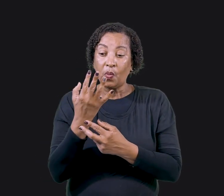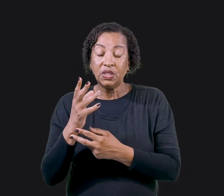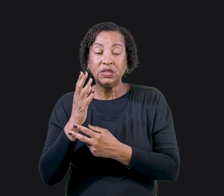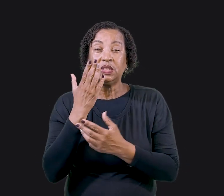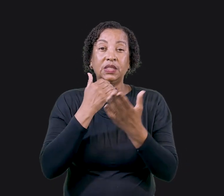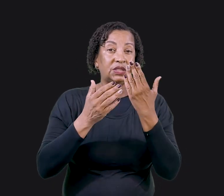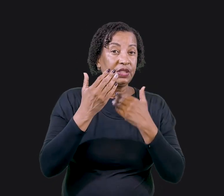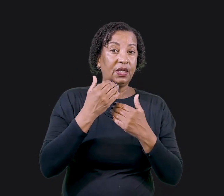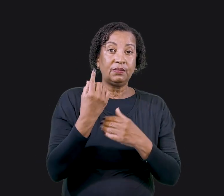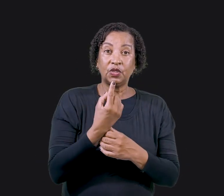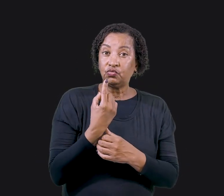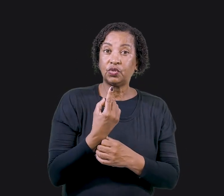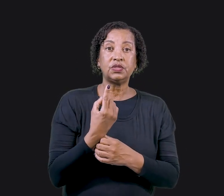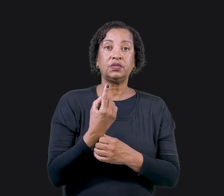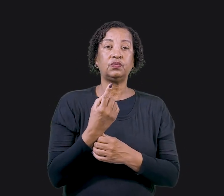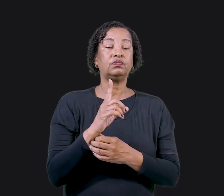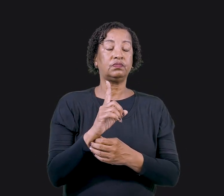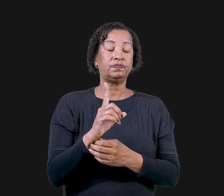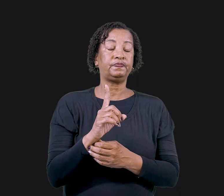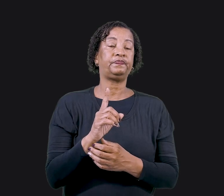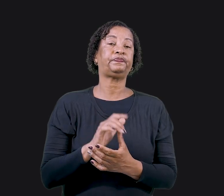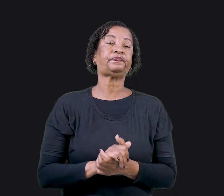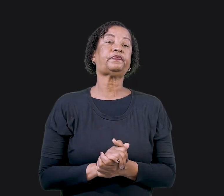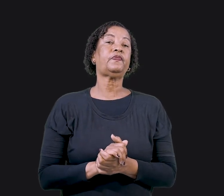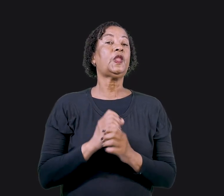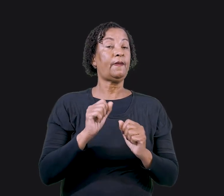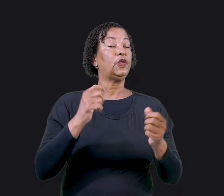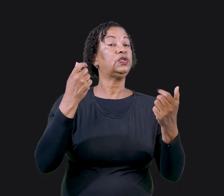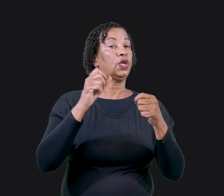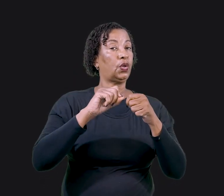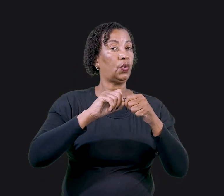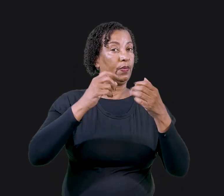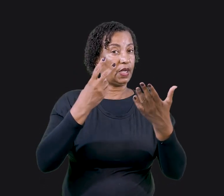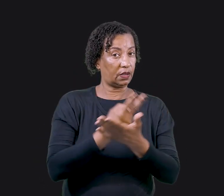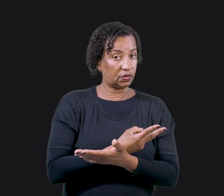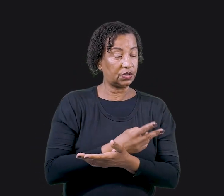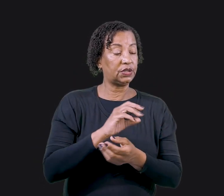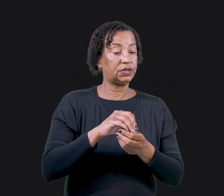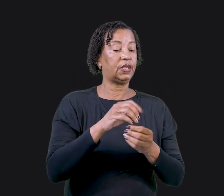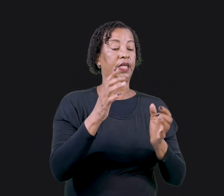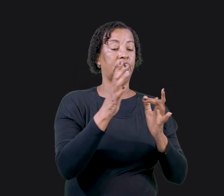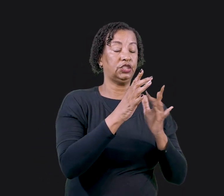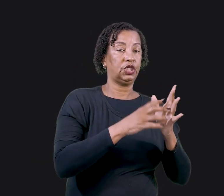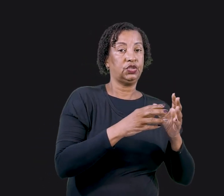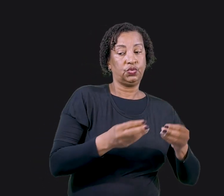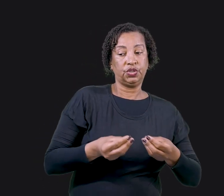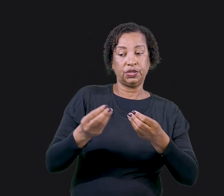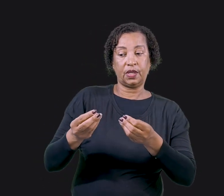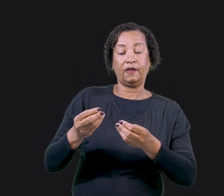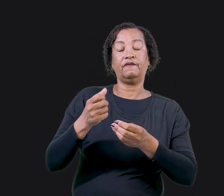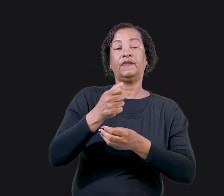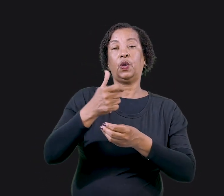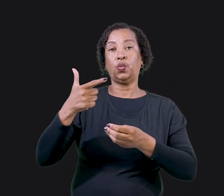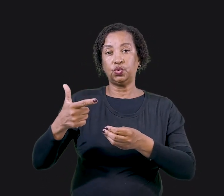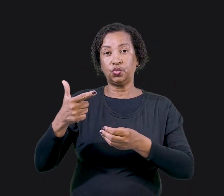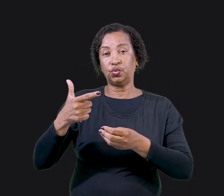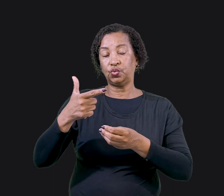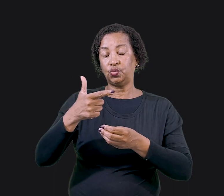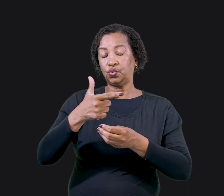vez? Parece óbvio que esse milagre tenha acontecido enquanto o pão e o peixe iam passando das mãos de Jesus para as mãos dos 12